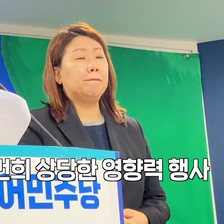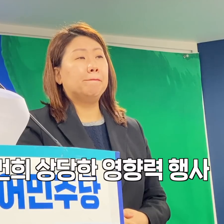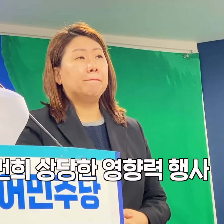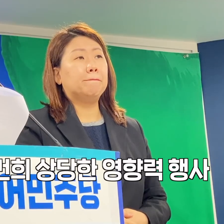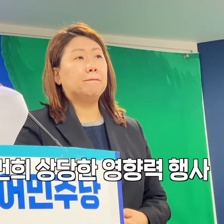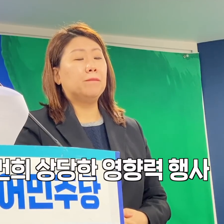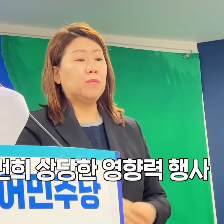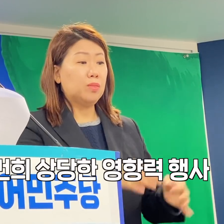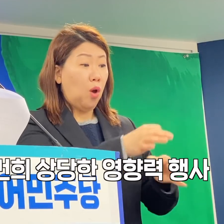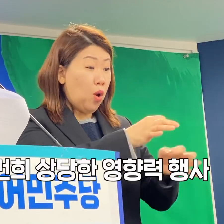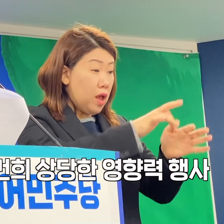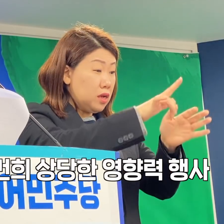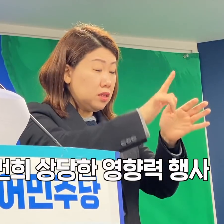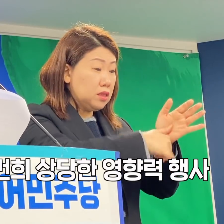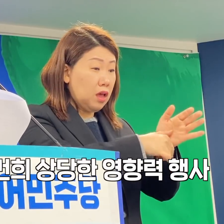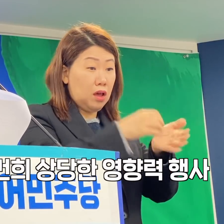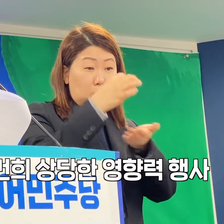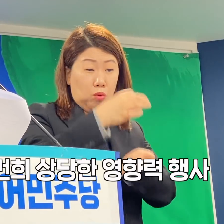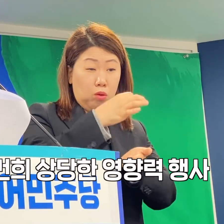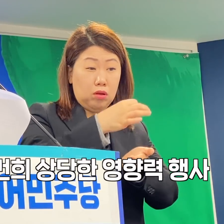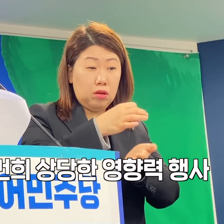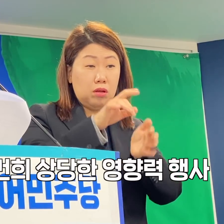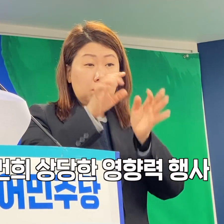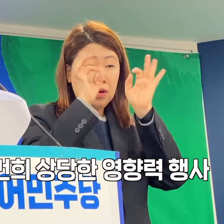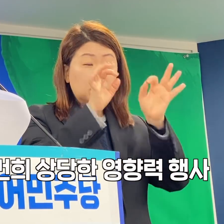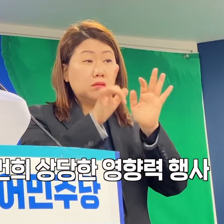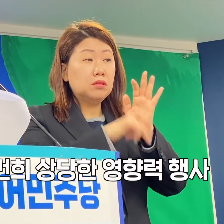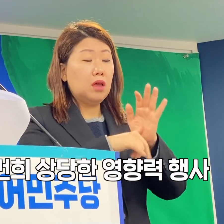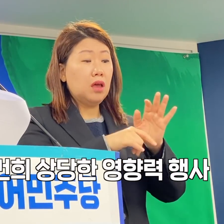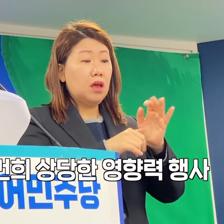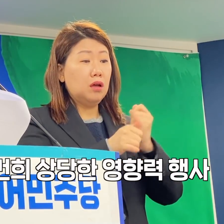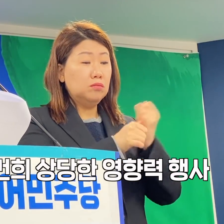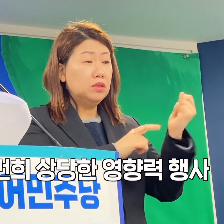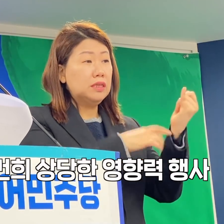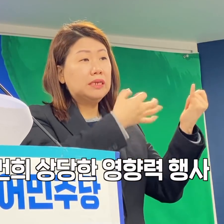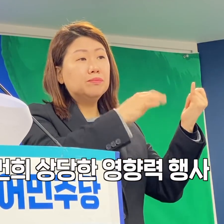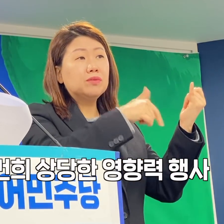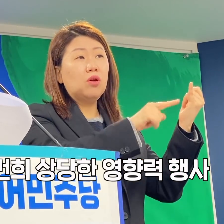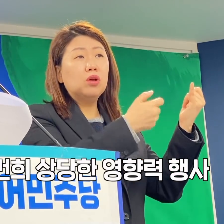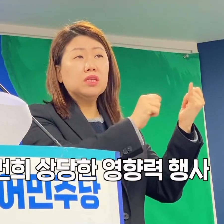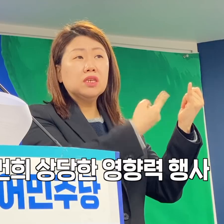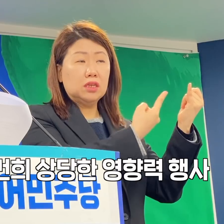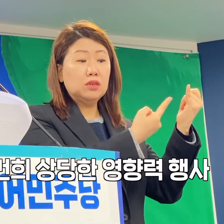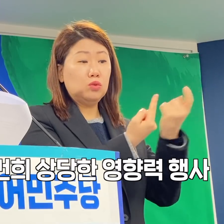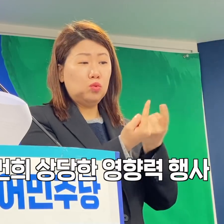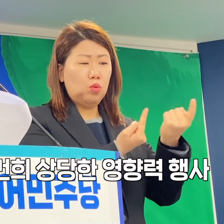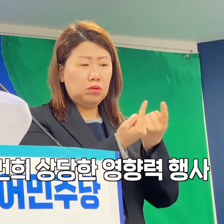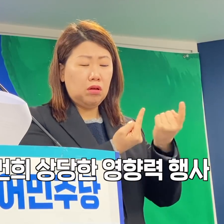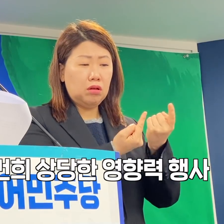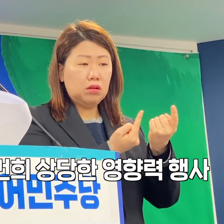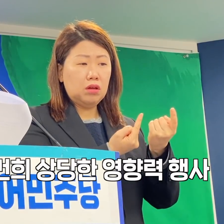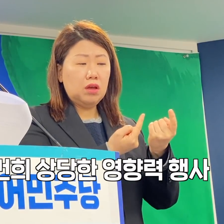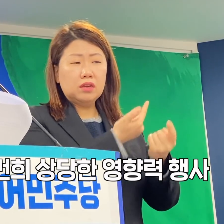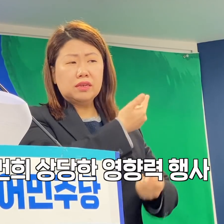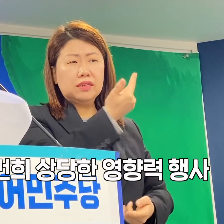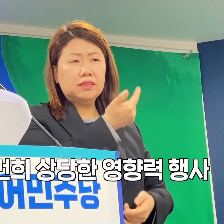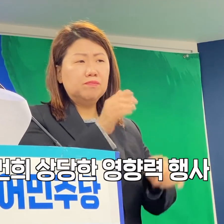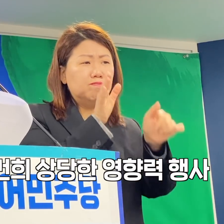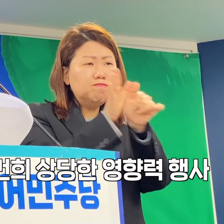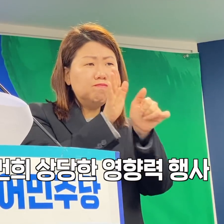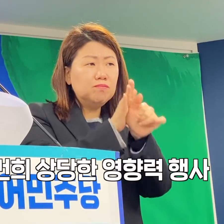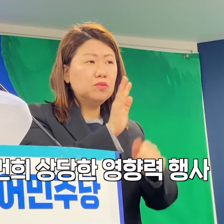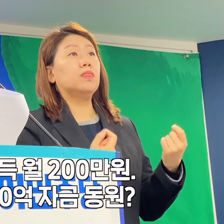합니다. 거래 시기, 금액 등으로 봤을 때 김건희 씨가 주가 조작에 상당한 영향력을 행사했을 것으로 볼